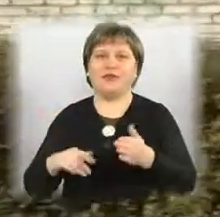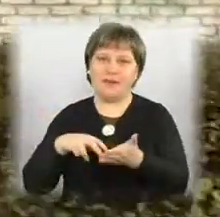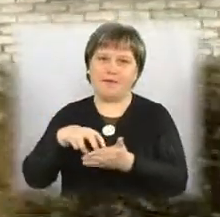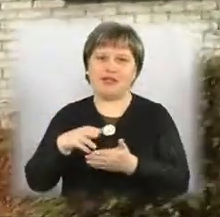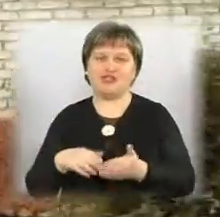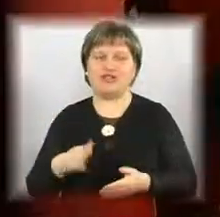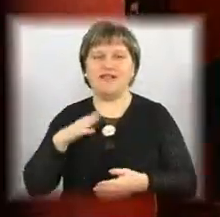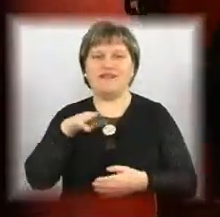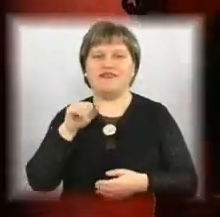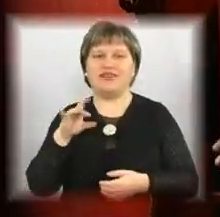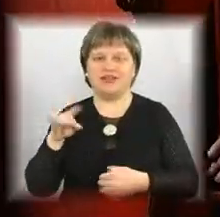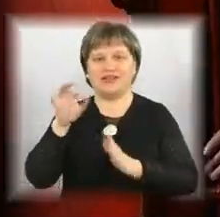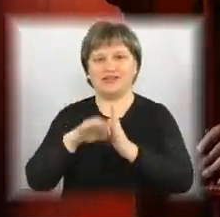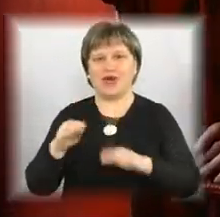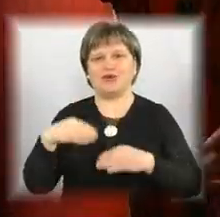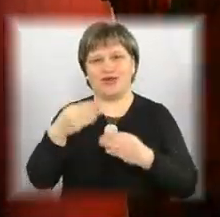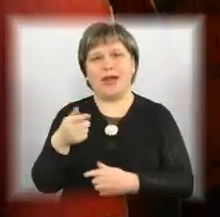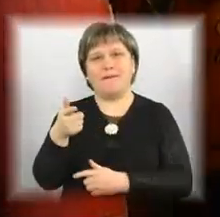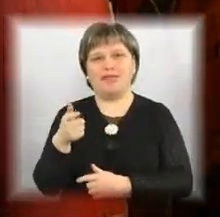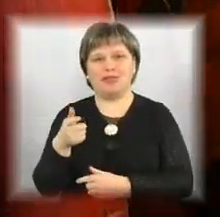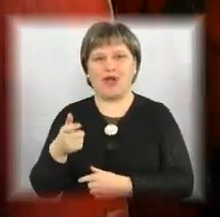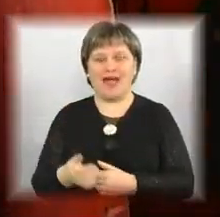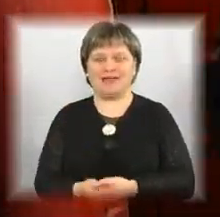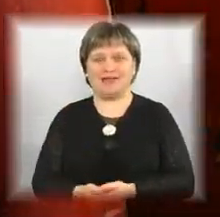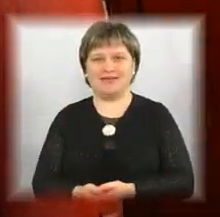зустрів, дав зразу в руки пістолет. Ну.